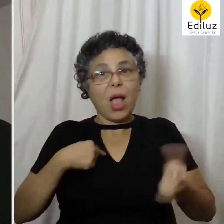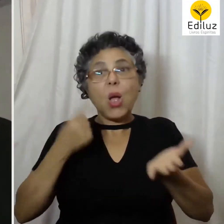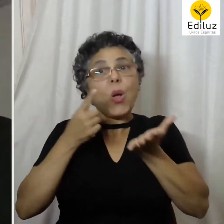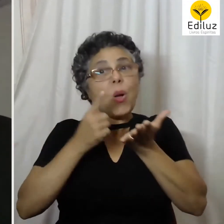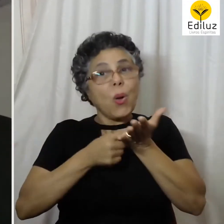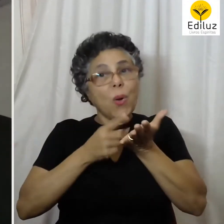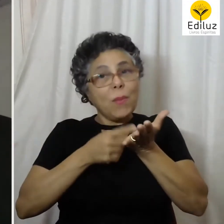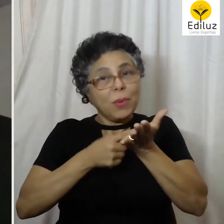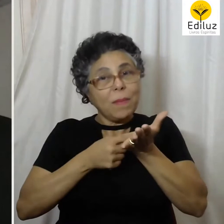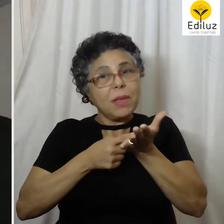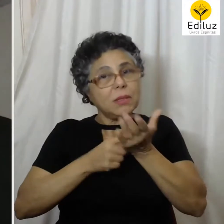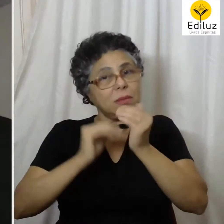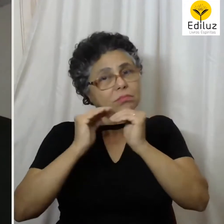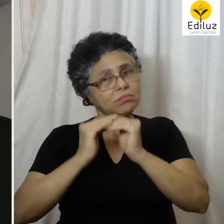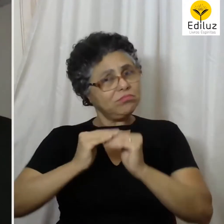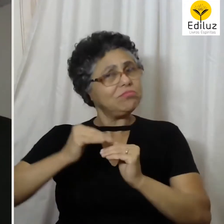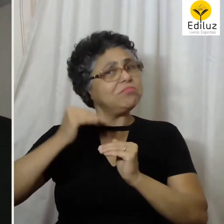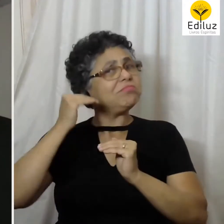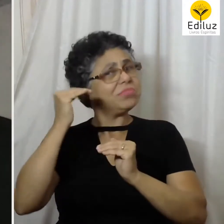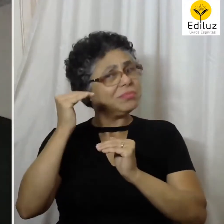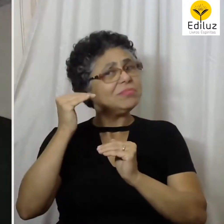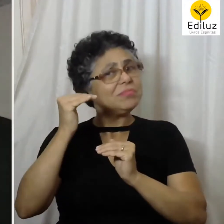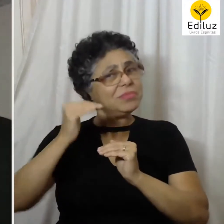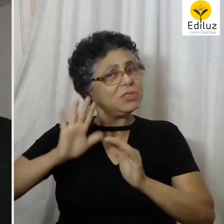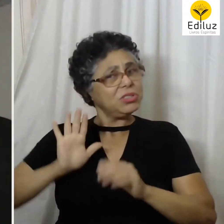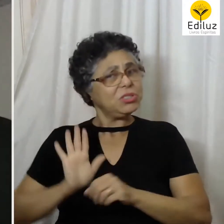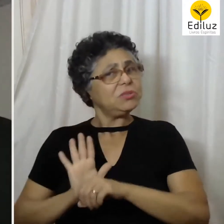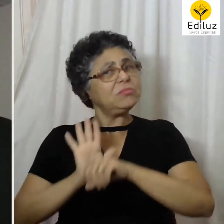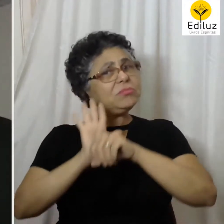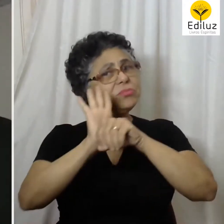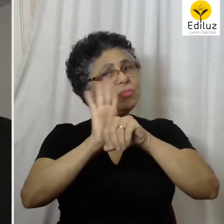de amadurecimento, de auxílio evolutivo.